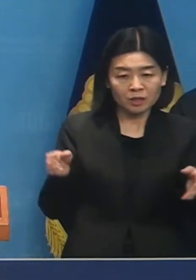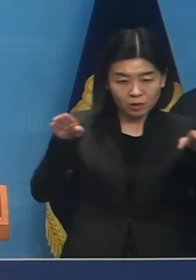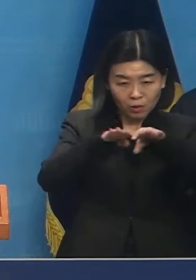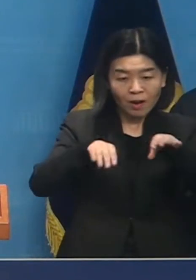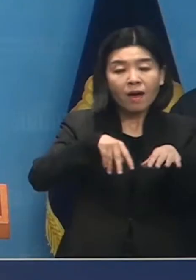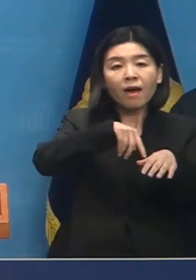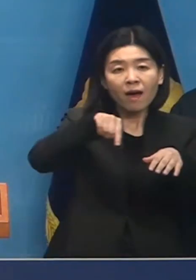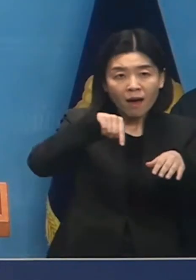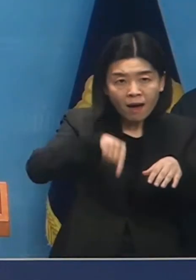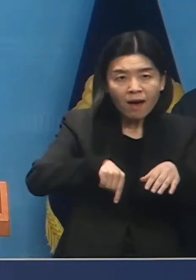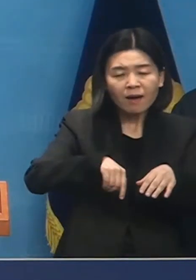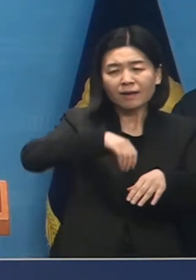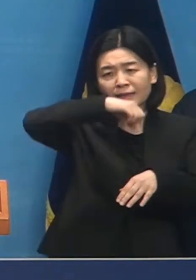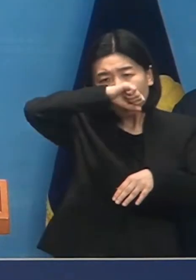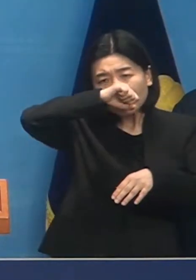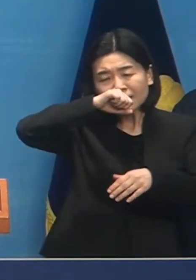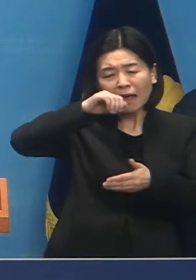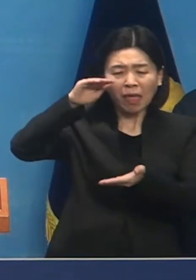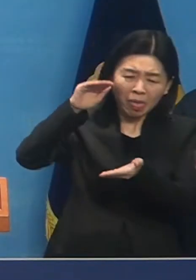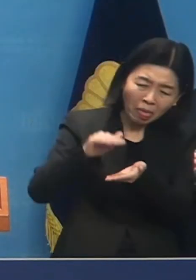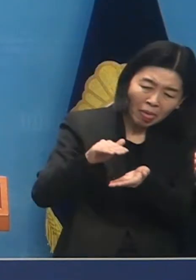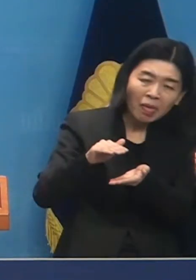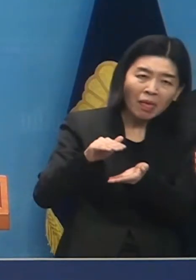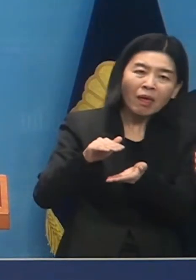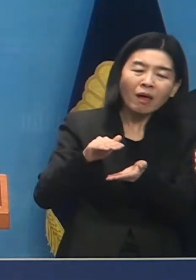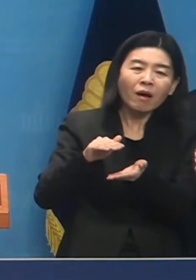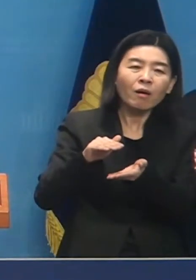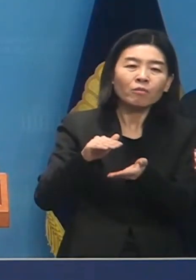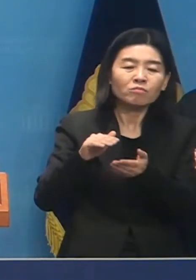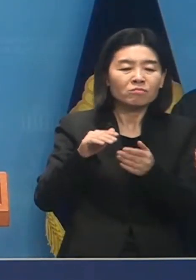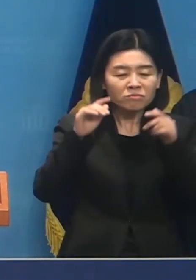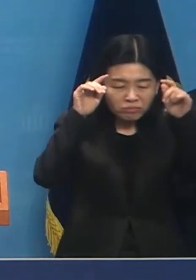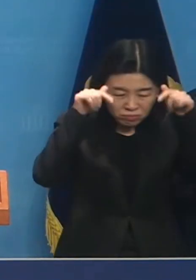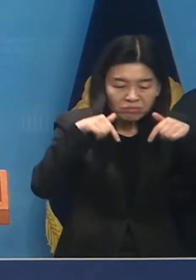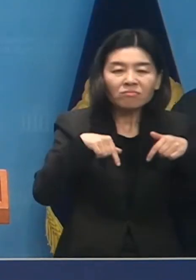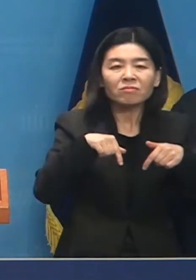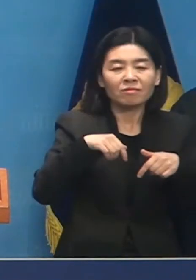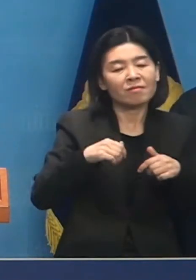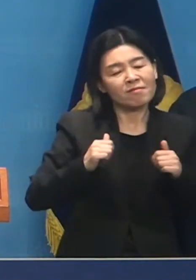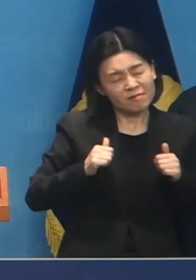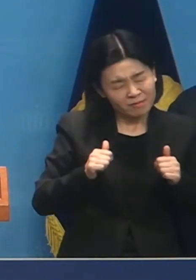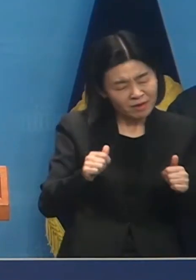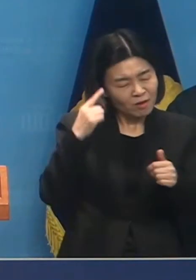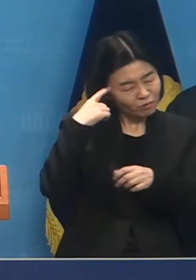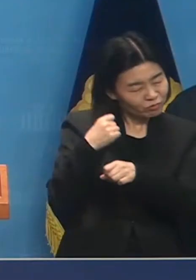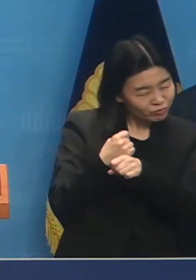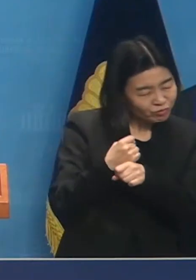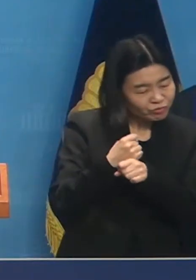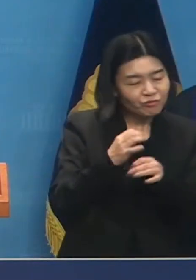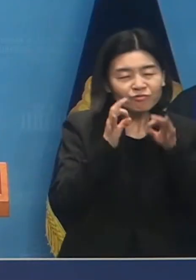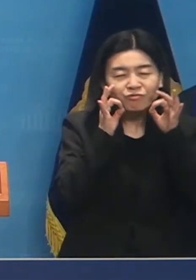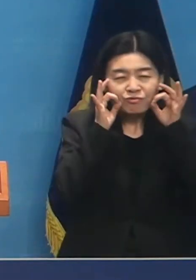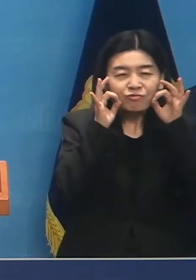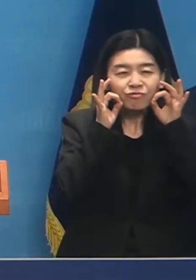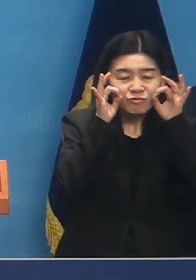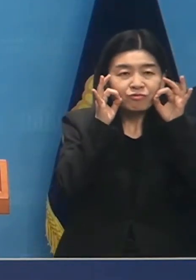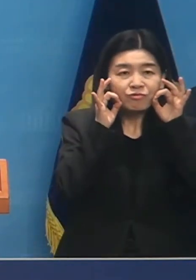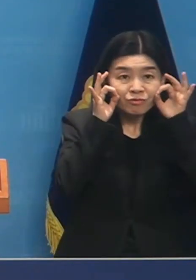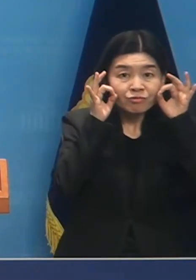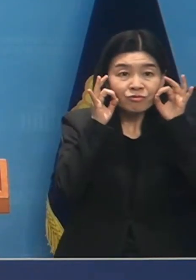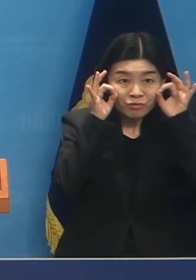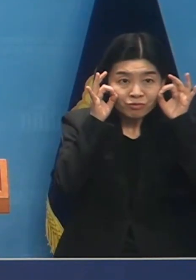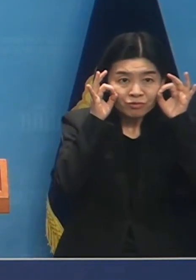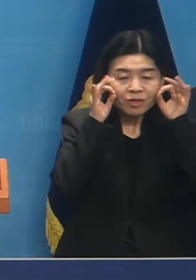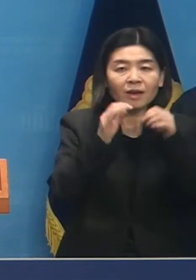국가연구기관에서는 축소된 예산으로라도 한정된 예산으로라도 열심히 연구를 하려고 수행을 하였으나